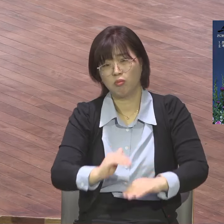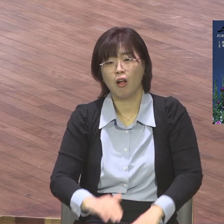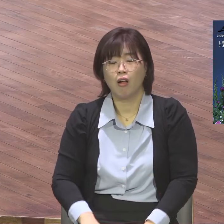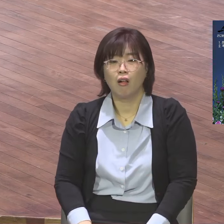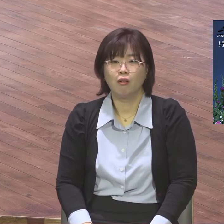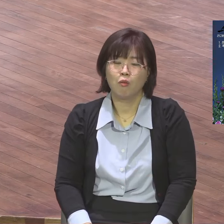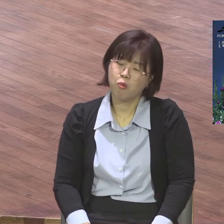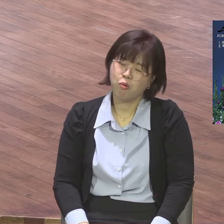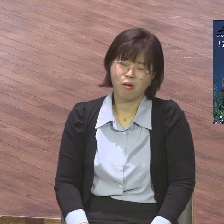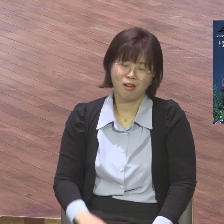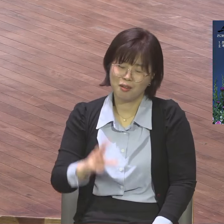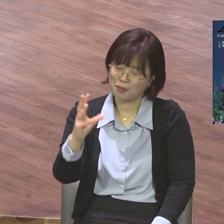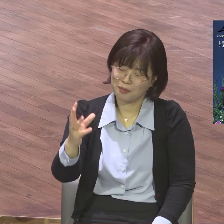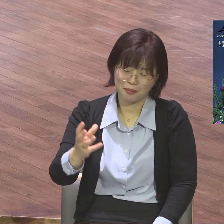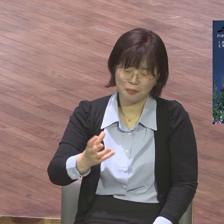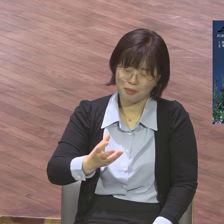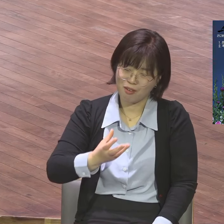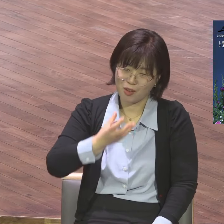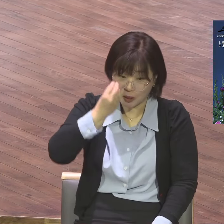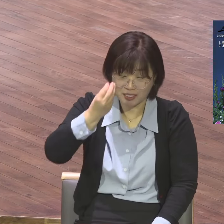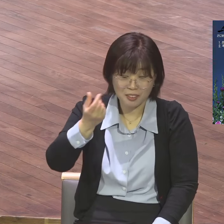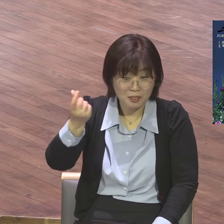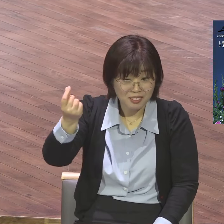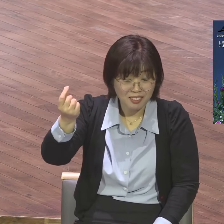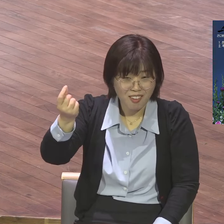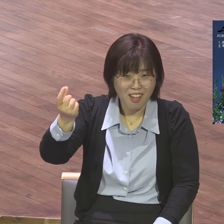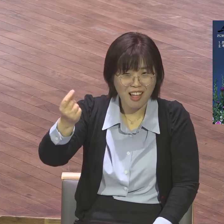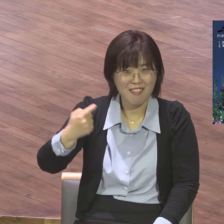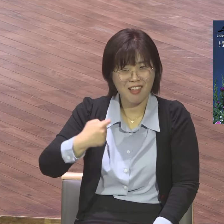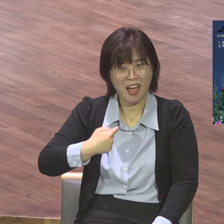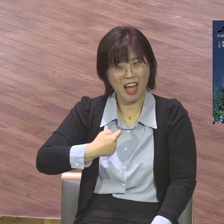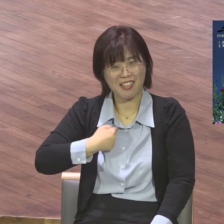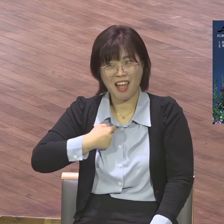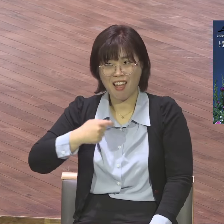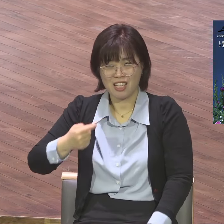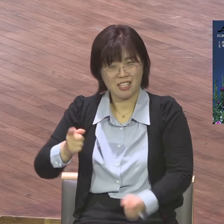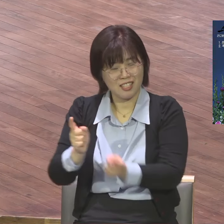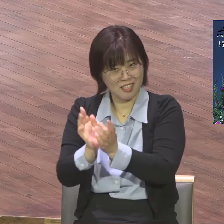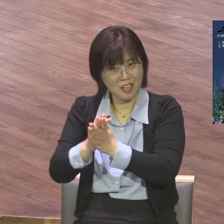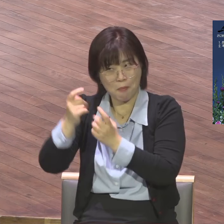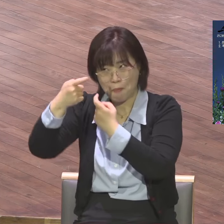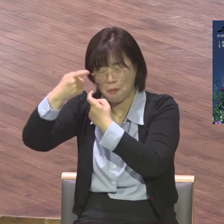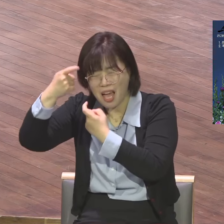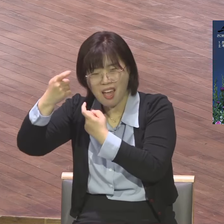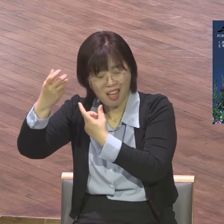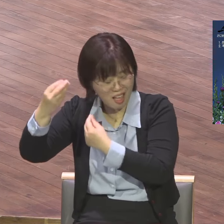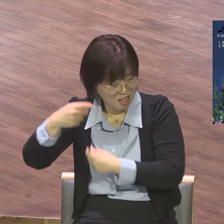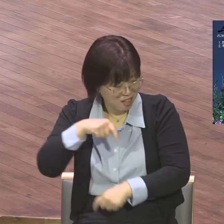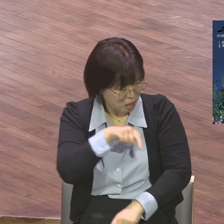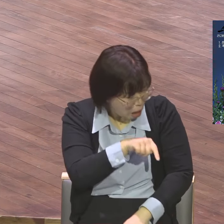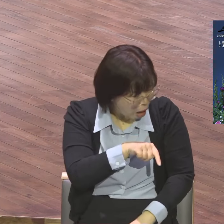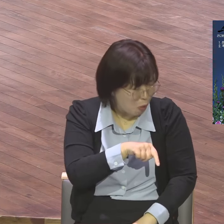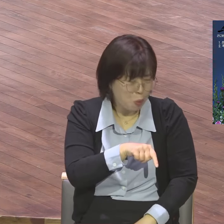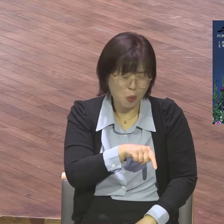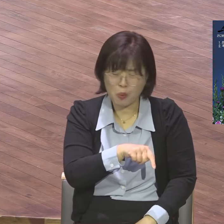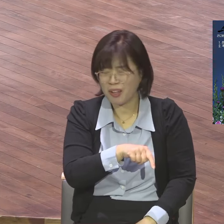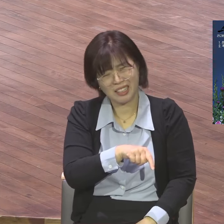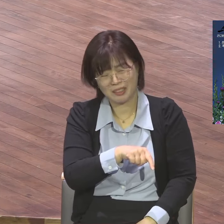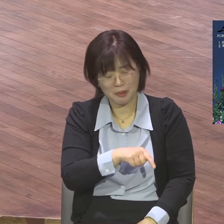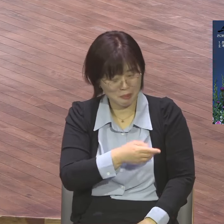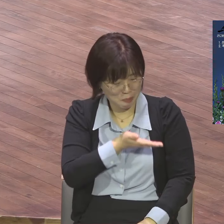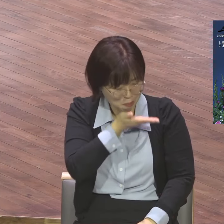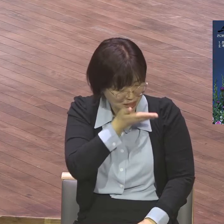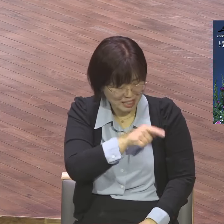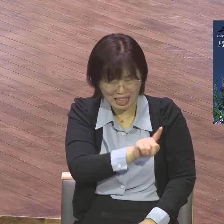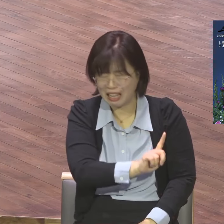정말 멋진 삶이잖아요. 견고한 망대를 가지고 망대가 세워진 삶을 사는 이걸